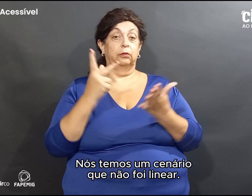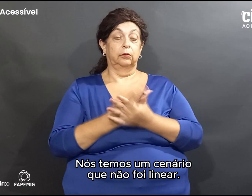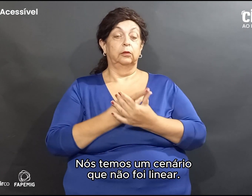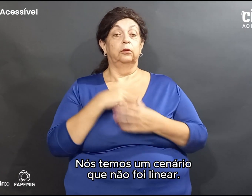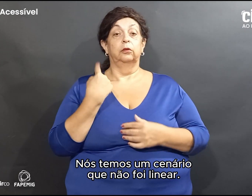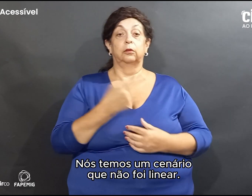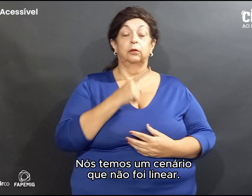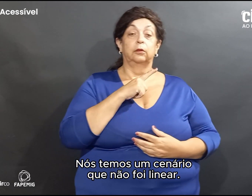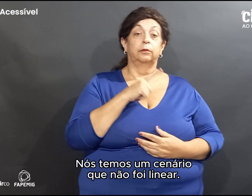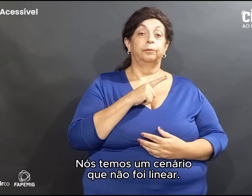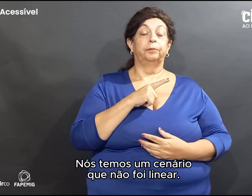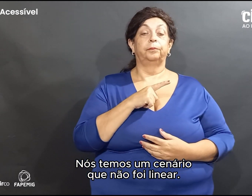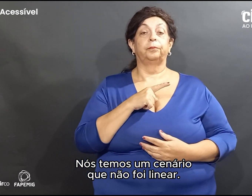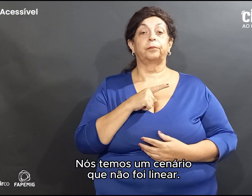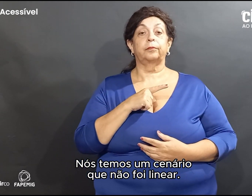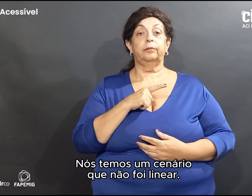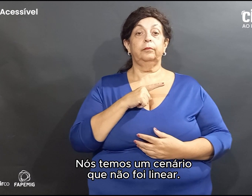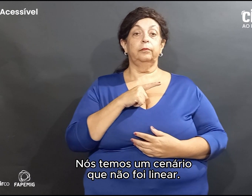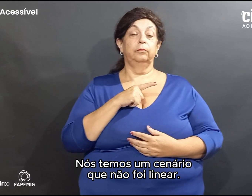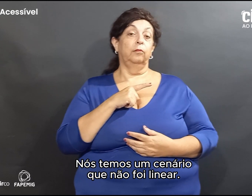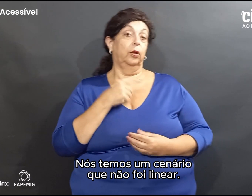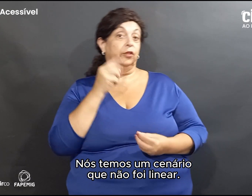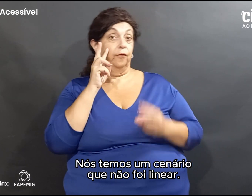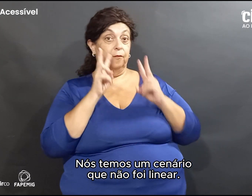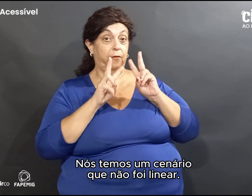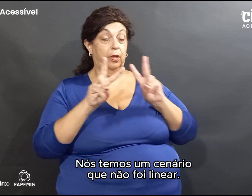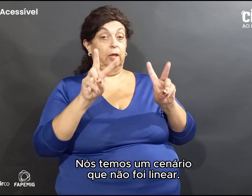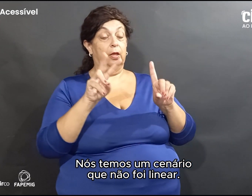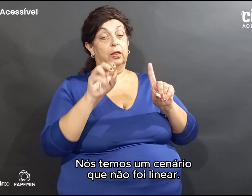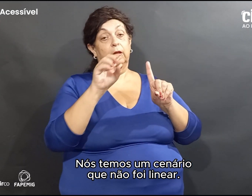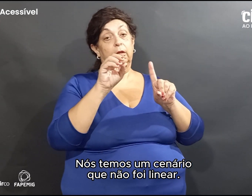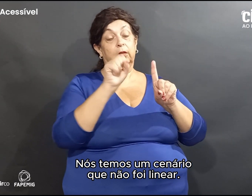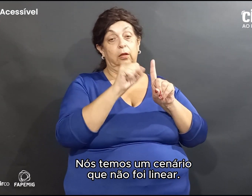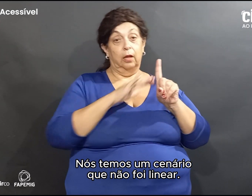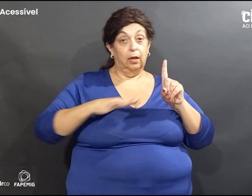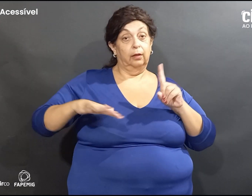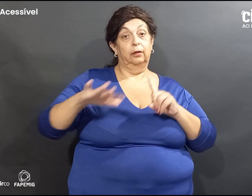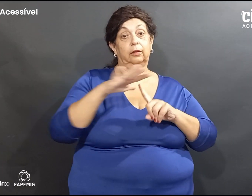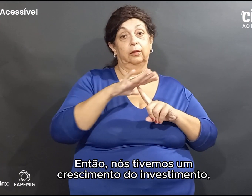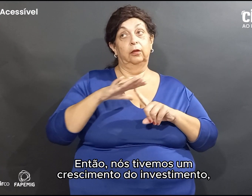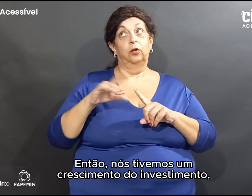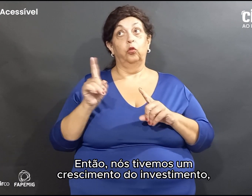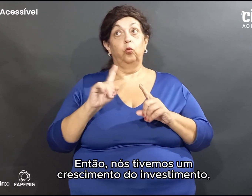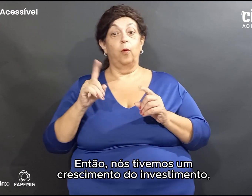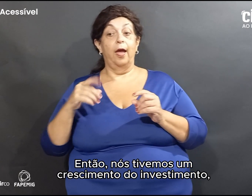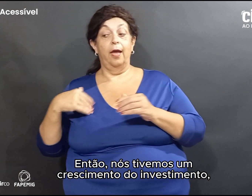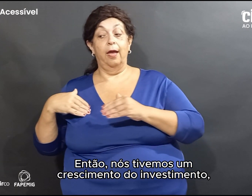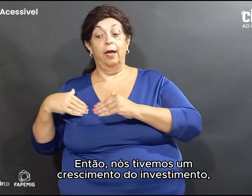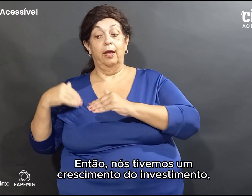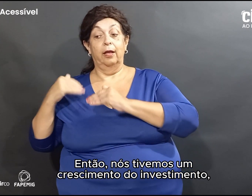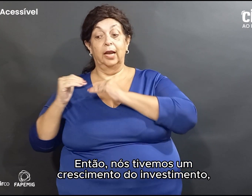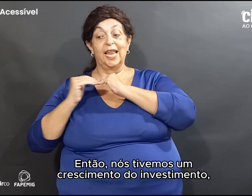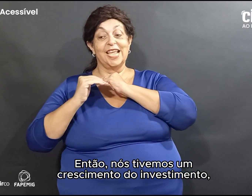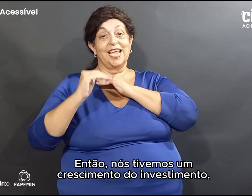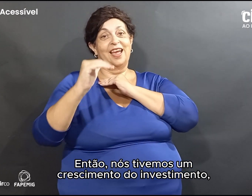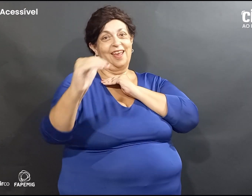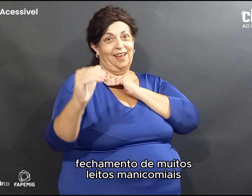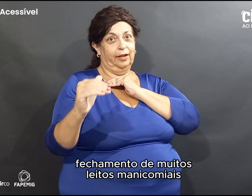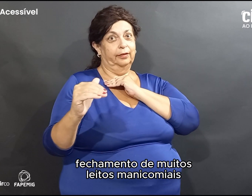temos um cenário que ele não foi linear. Então, nós tivemos um crescimento do investimento,